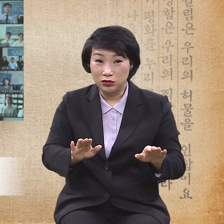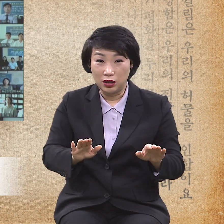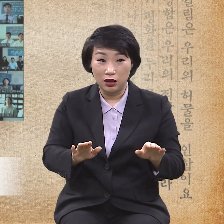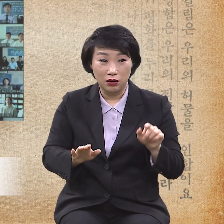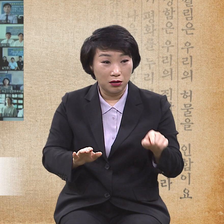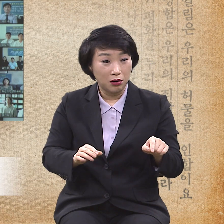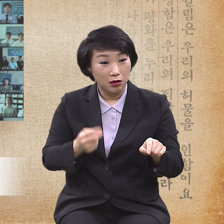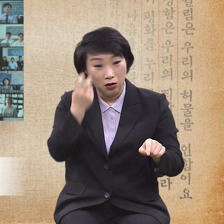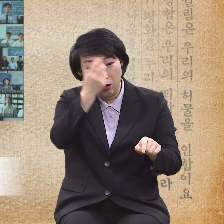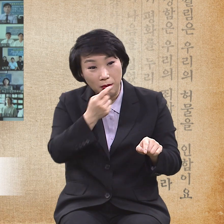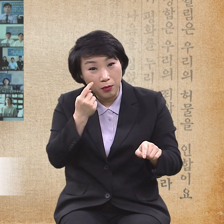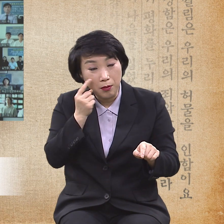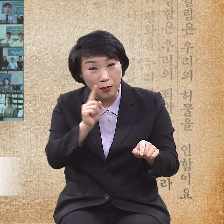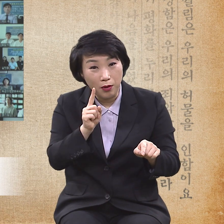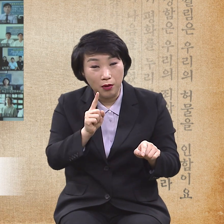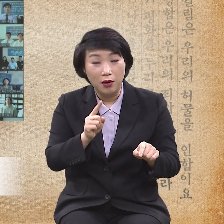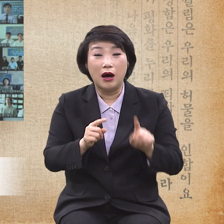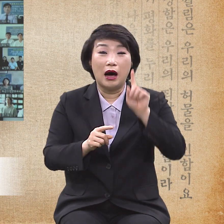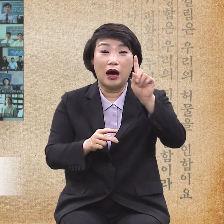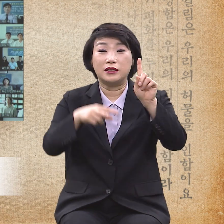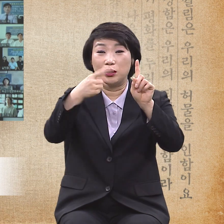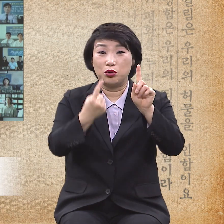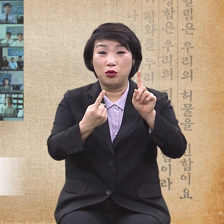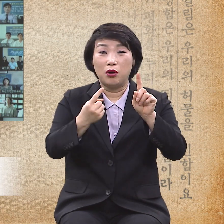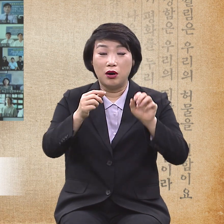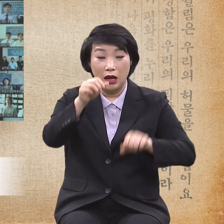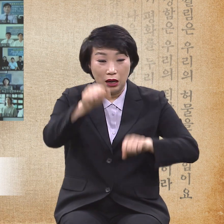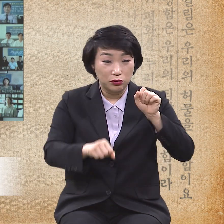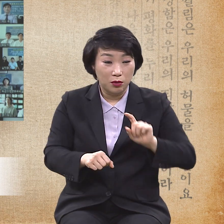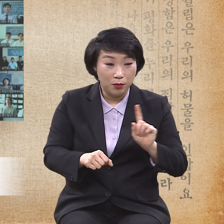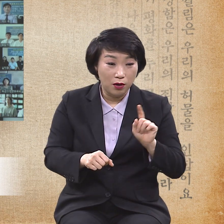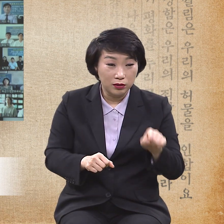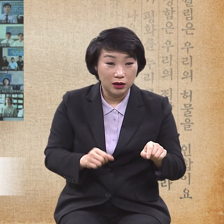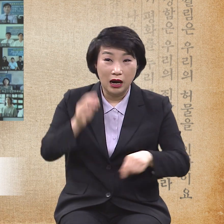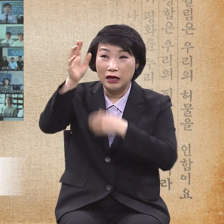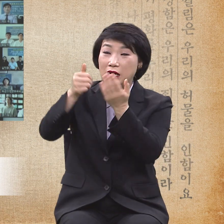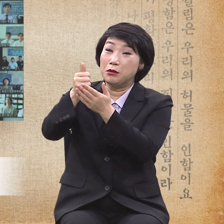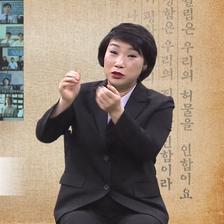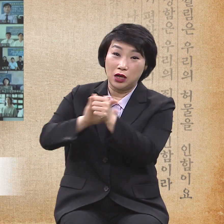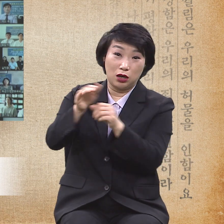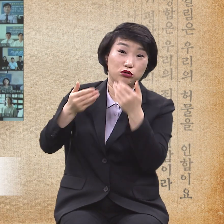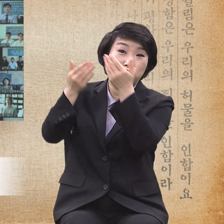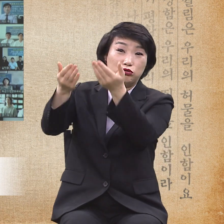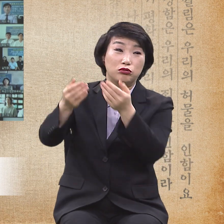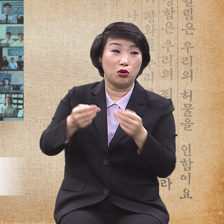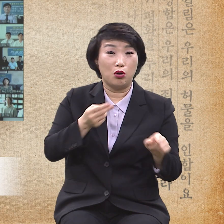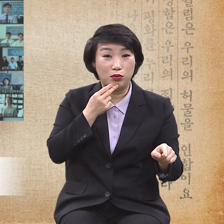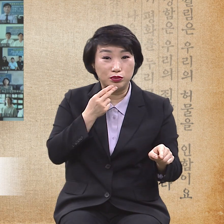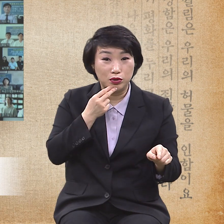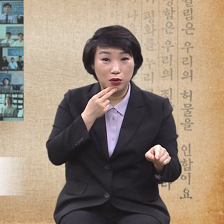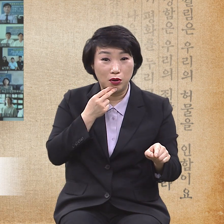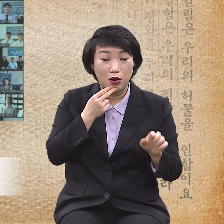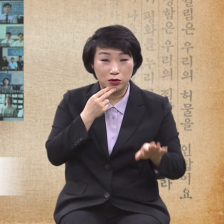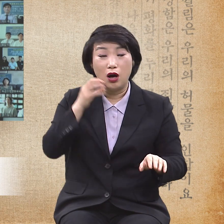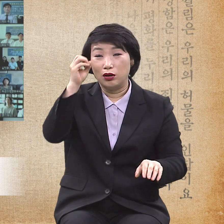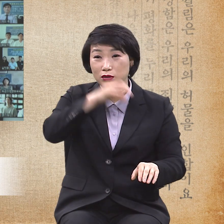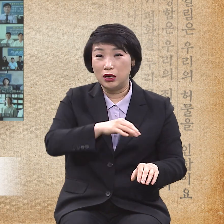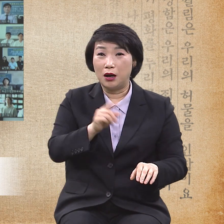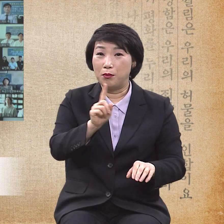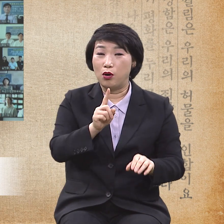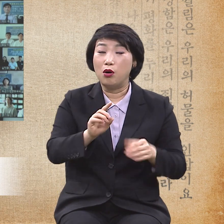그래놓고 단 한 가지도 행위가 하나님을 사랑하지 않고 그냥